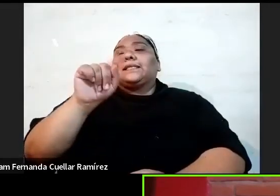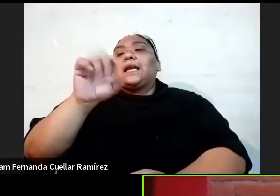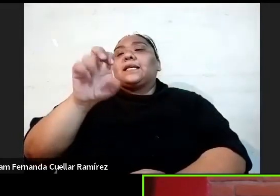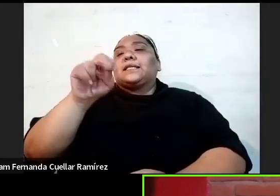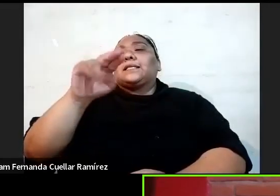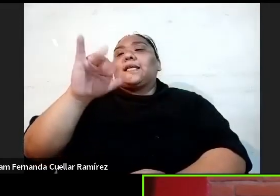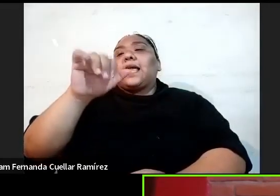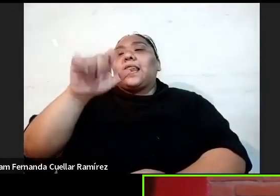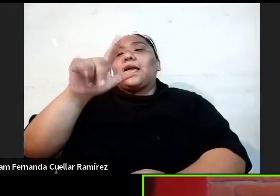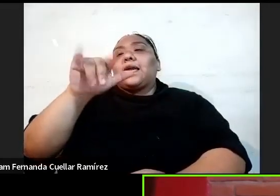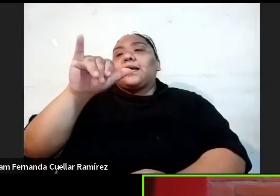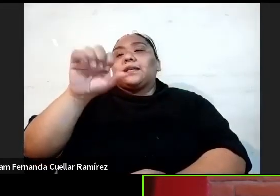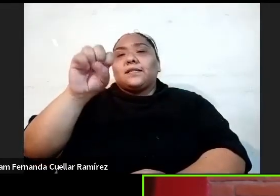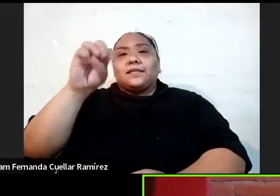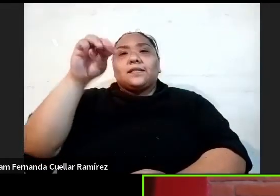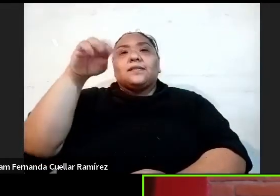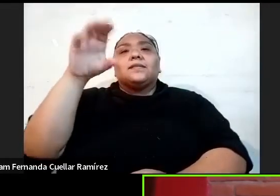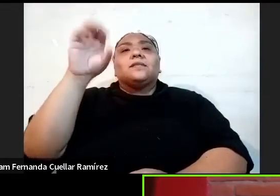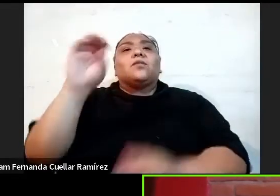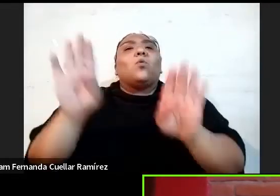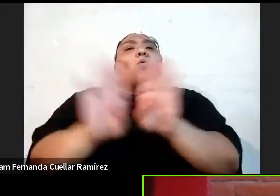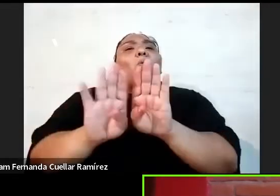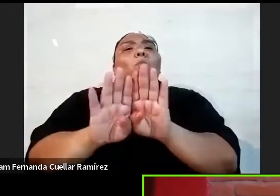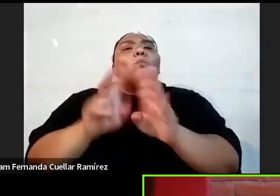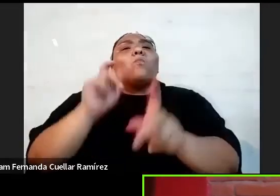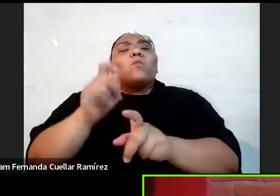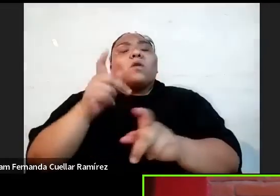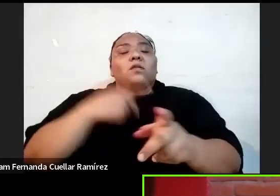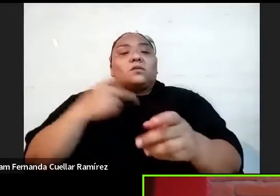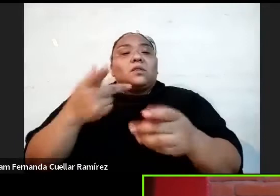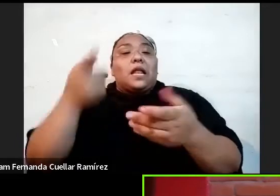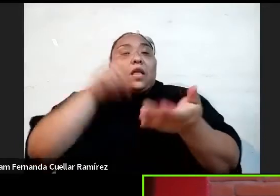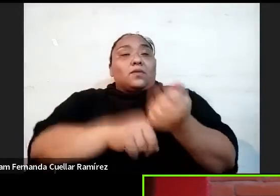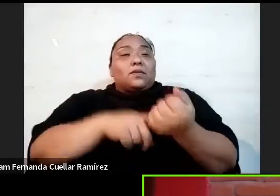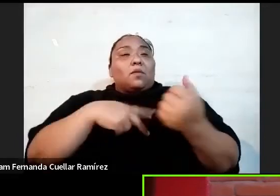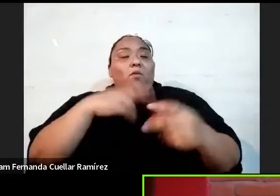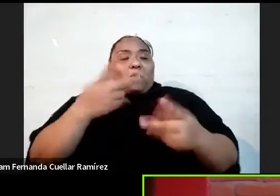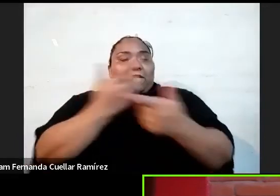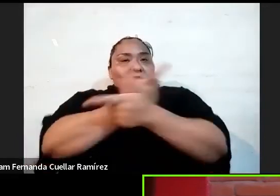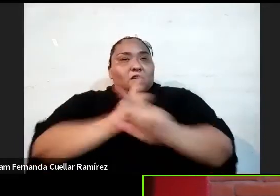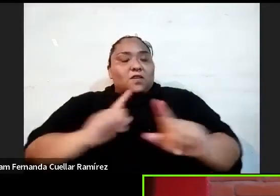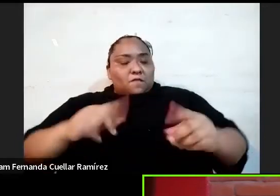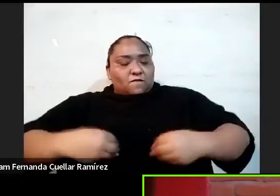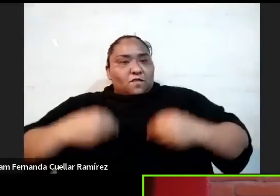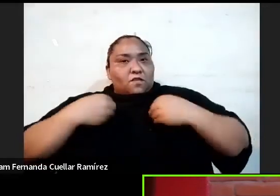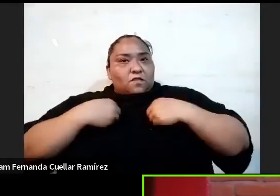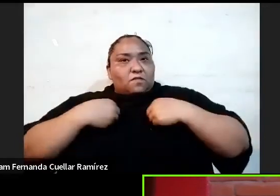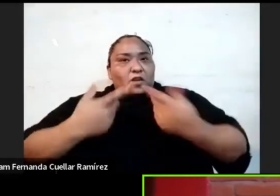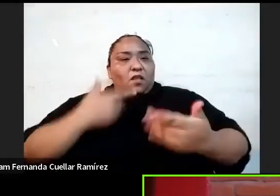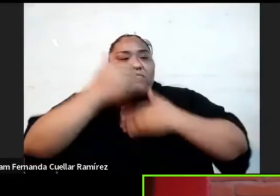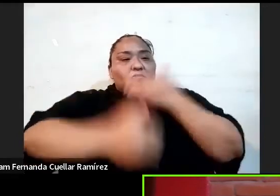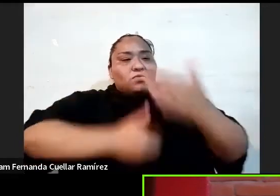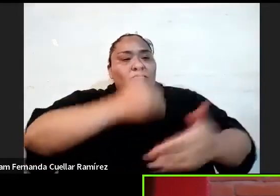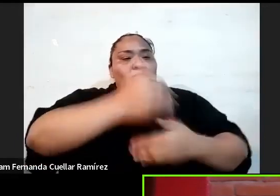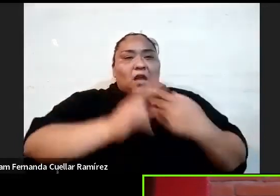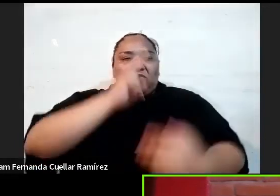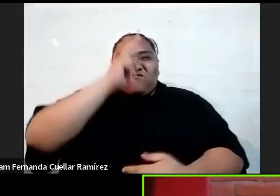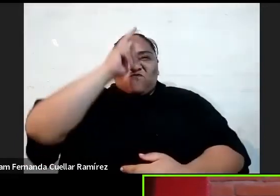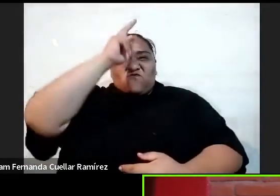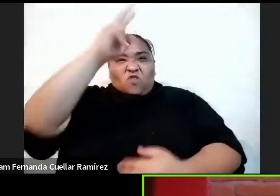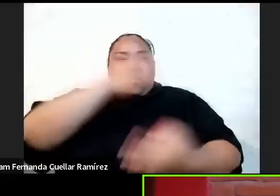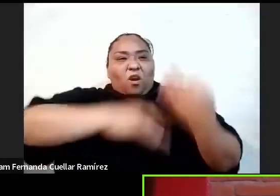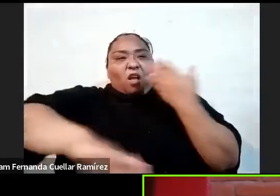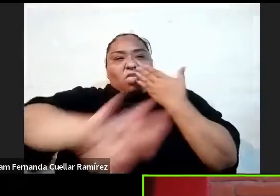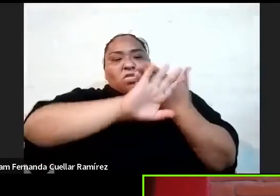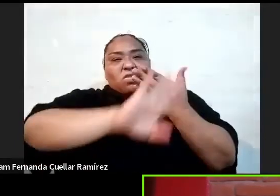plenamente y cómo atacar a las violencias que se viven continuamente en un país como México,